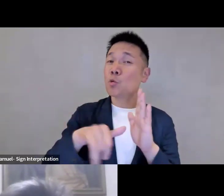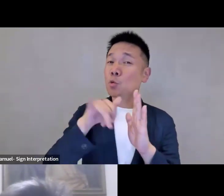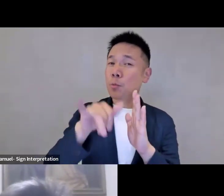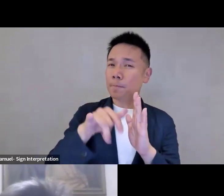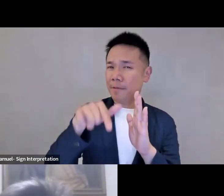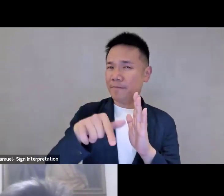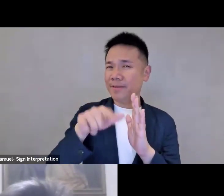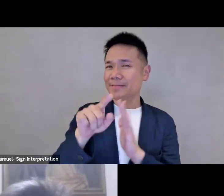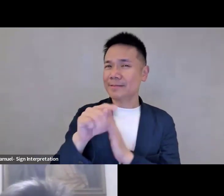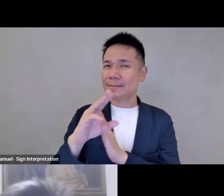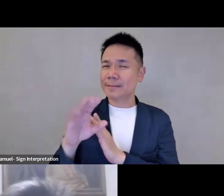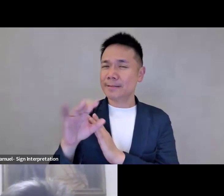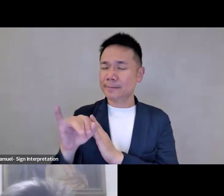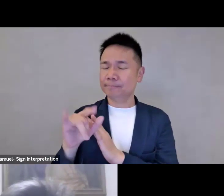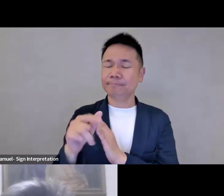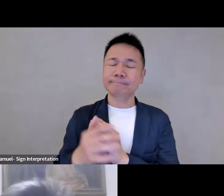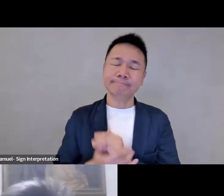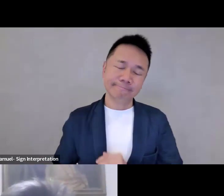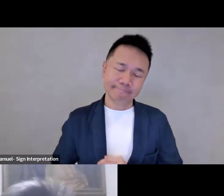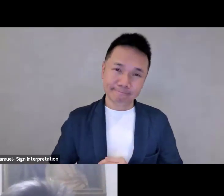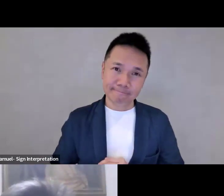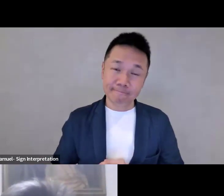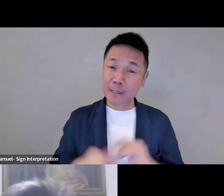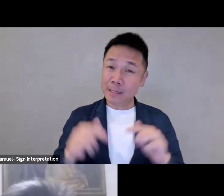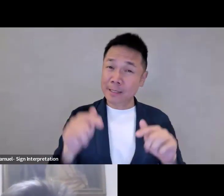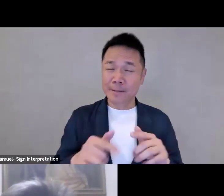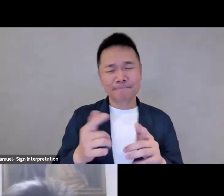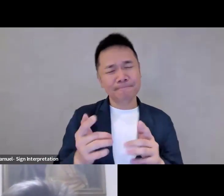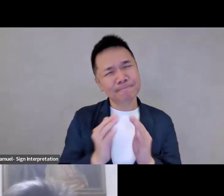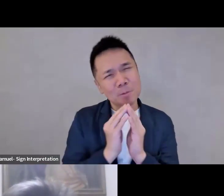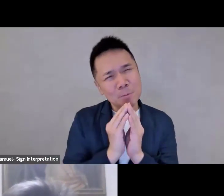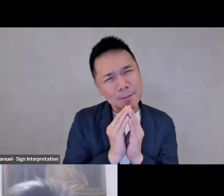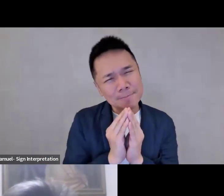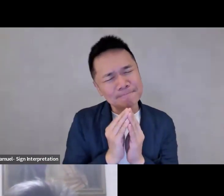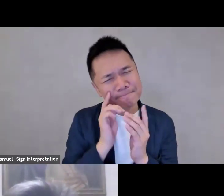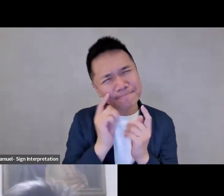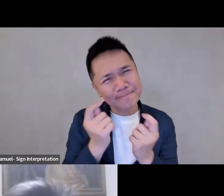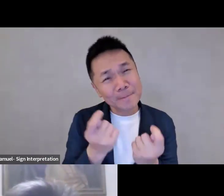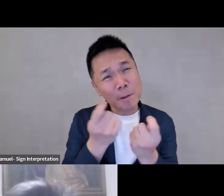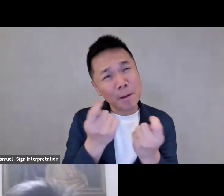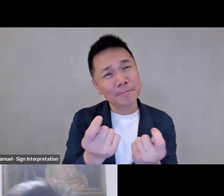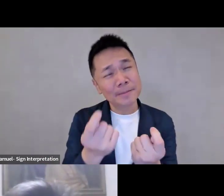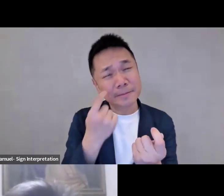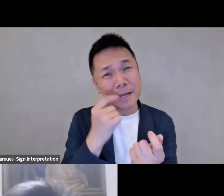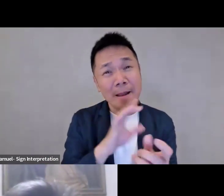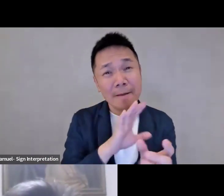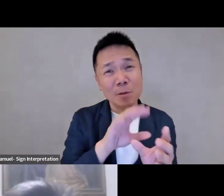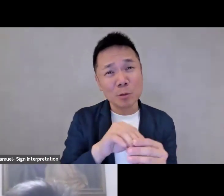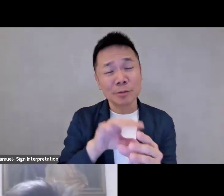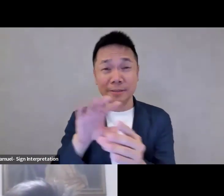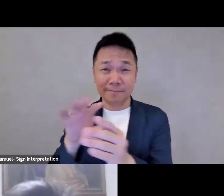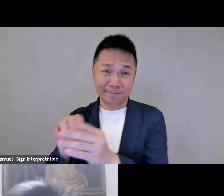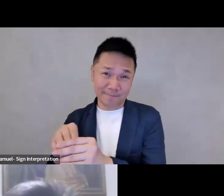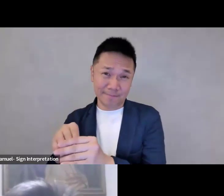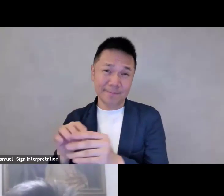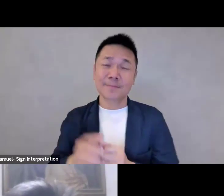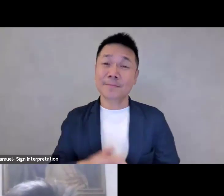会，而且我们会把这个录音呢，我们把这个记录会上传到我们